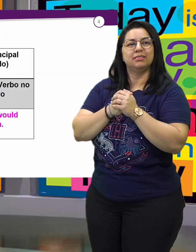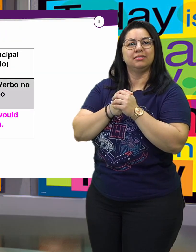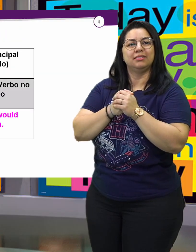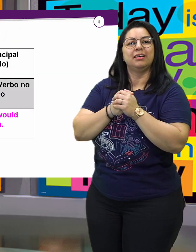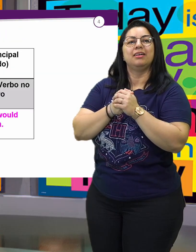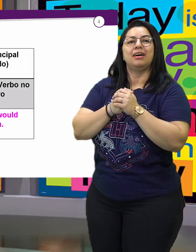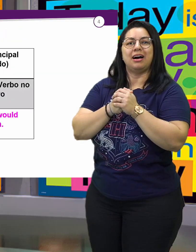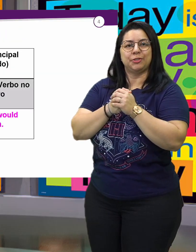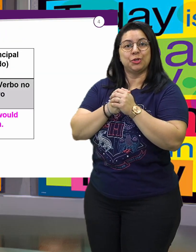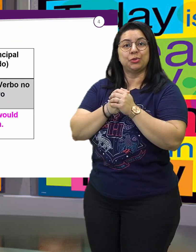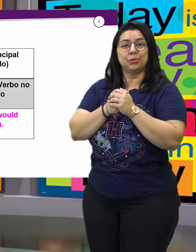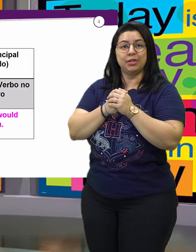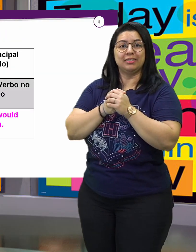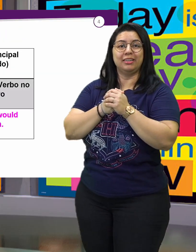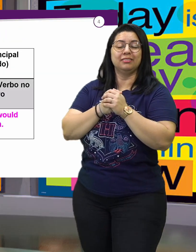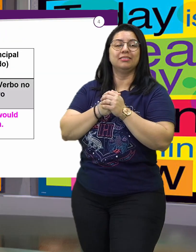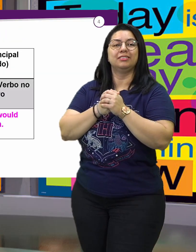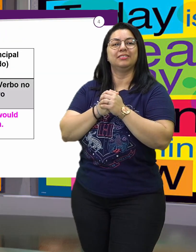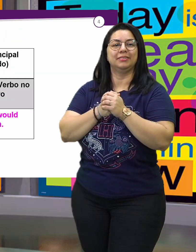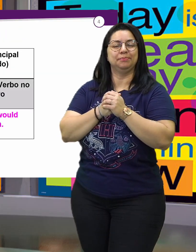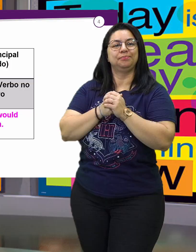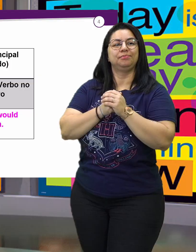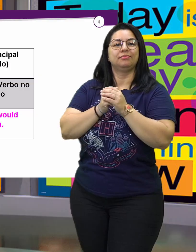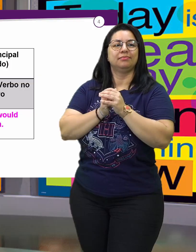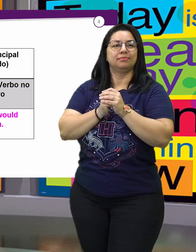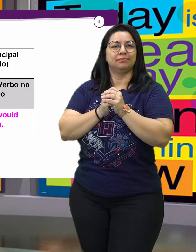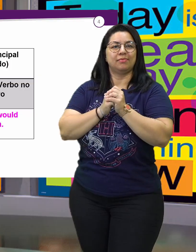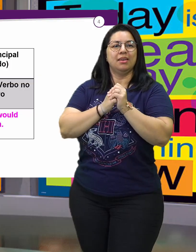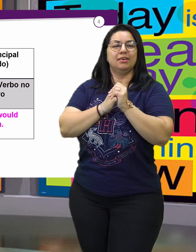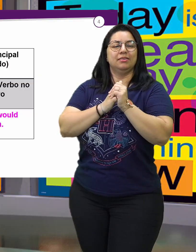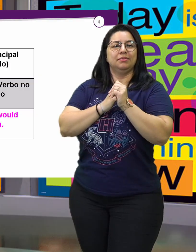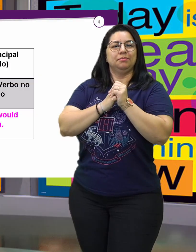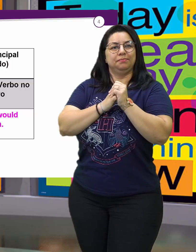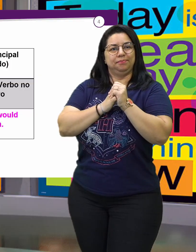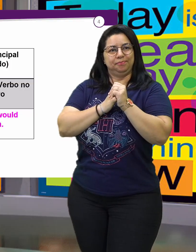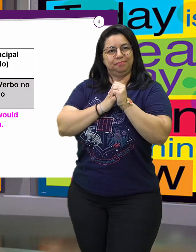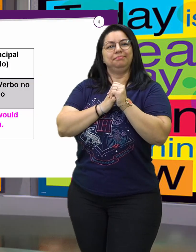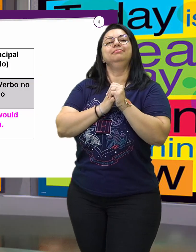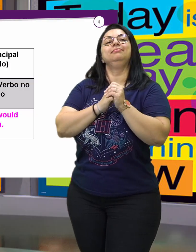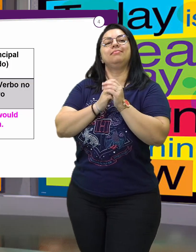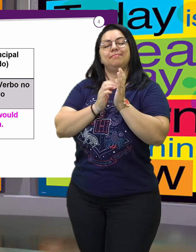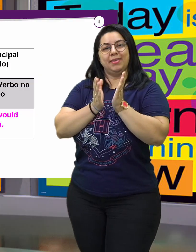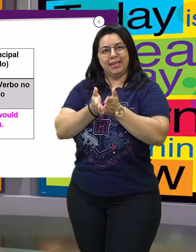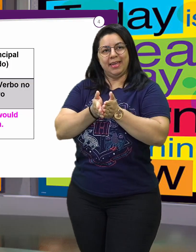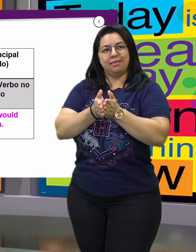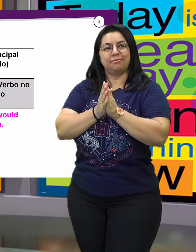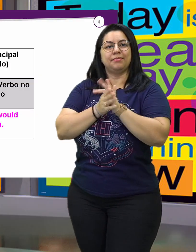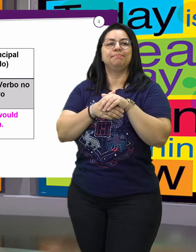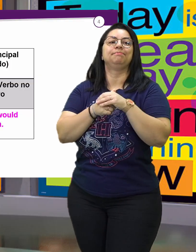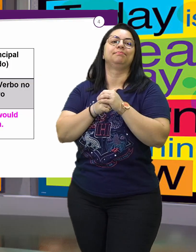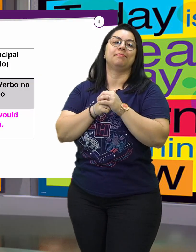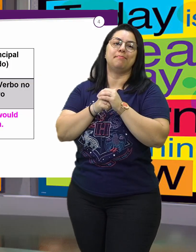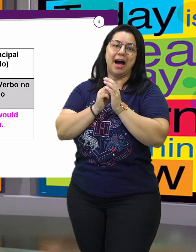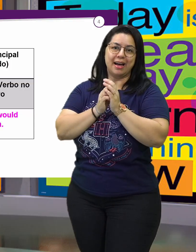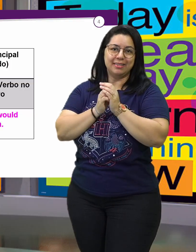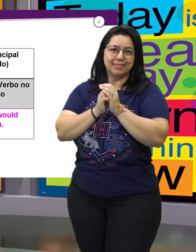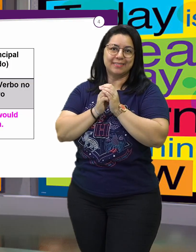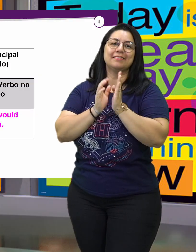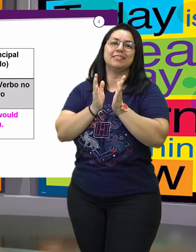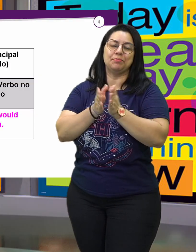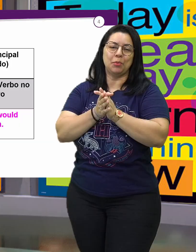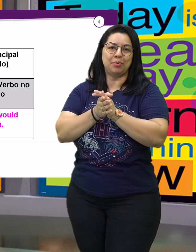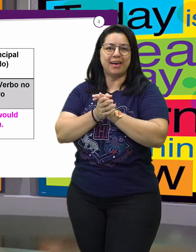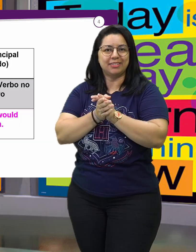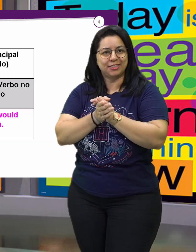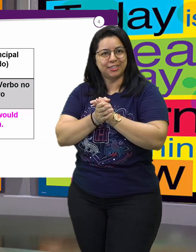gente tem, né, a estrutura, frase, né? E estrutura. Vamos lá, oração com a condição. Vem o quê? If